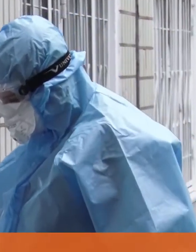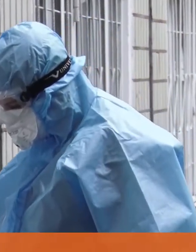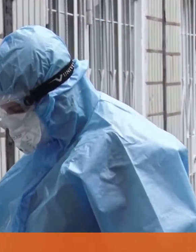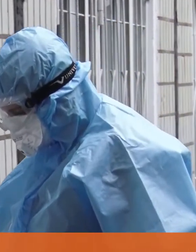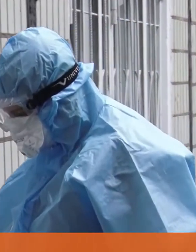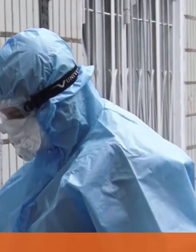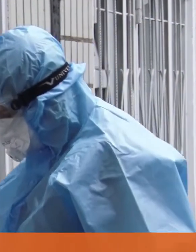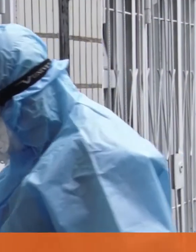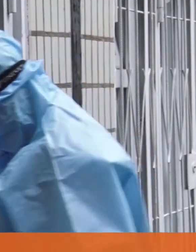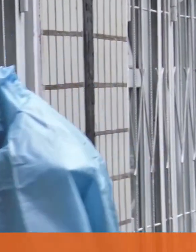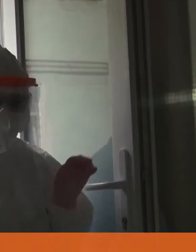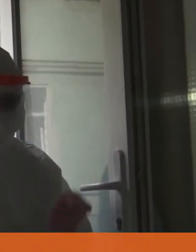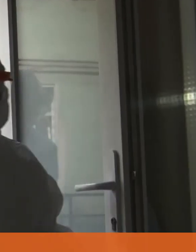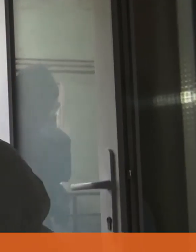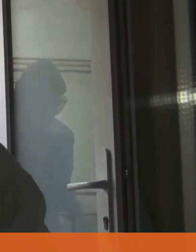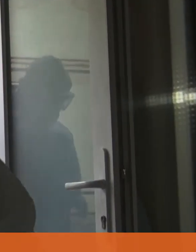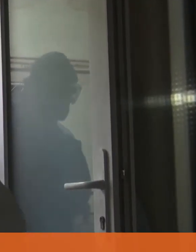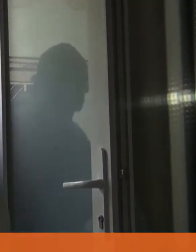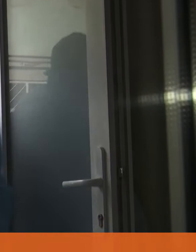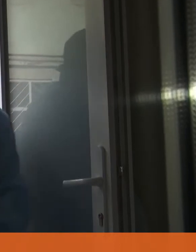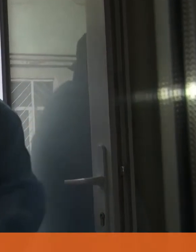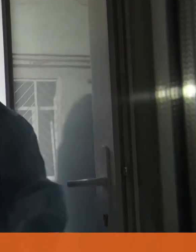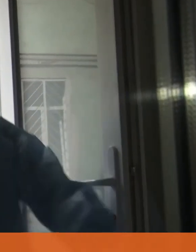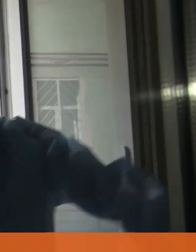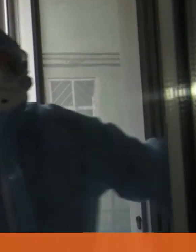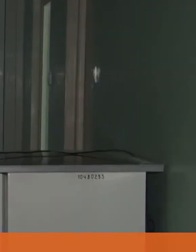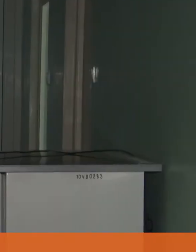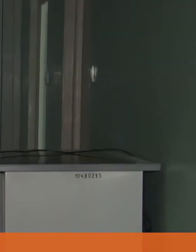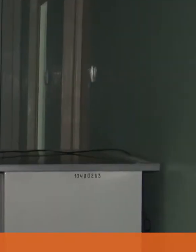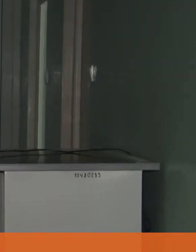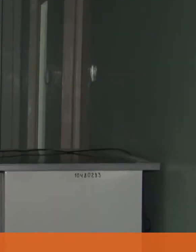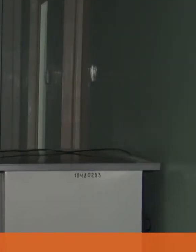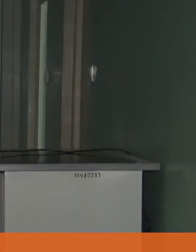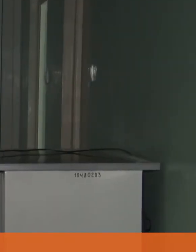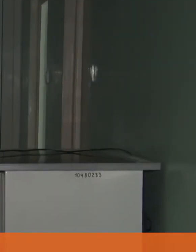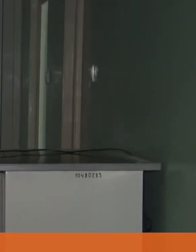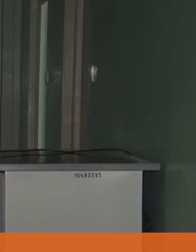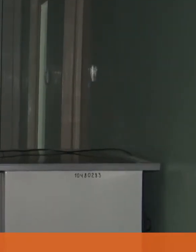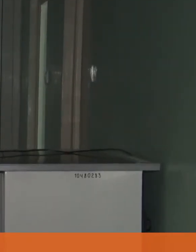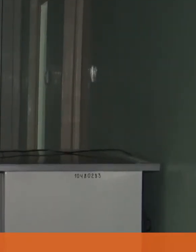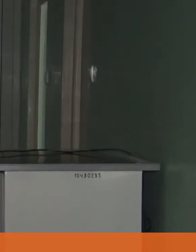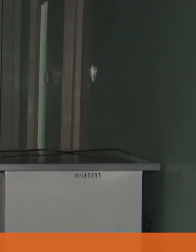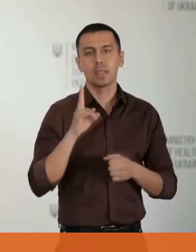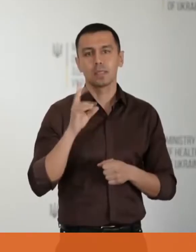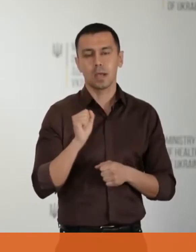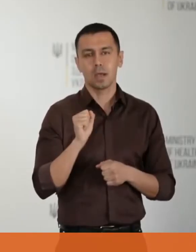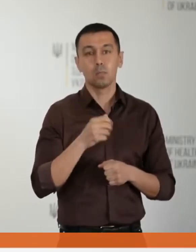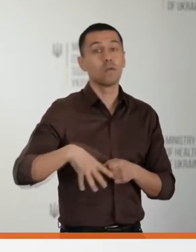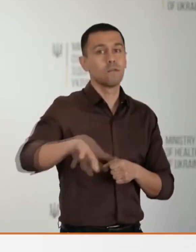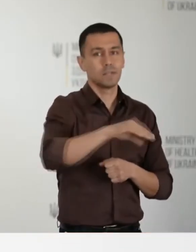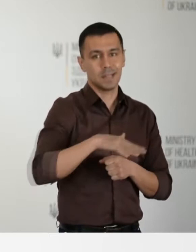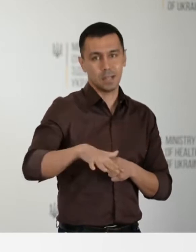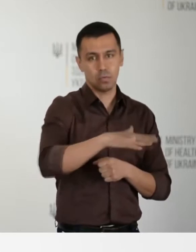Викликом для українських медиків став новий штам коронавірусу, що набув розповсюдження у третю хвилю світової пандемії. По